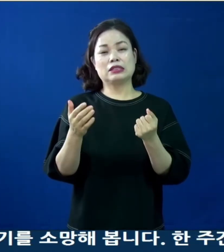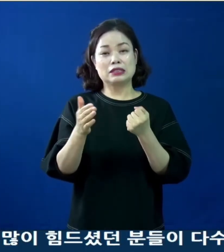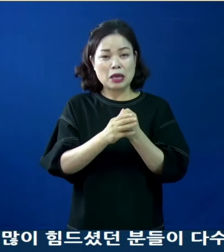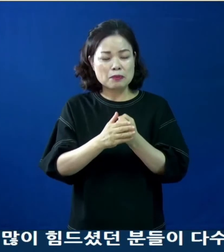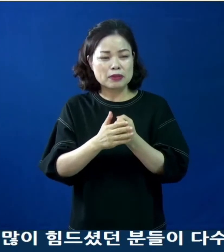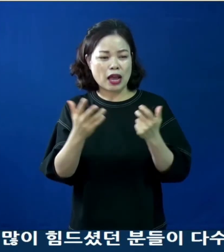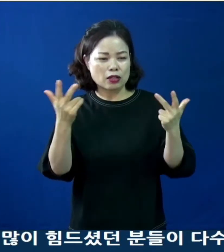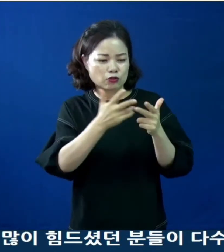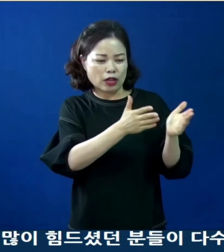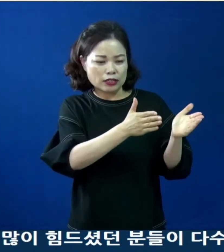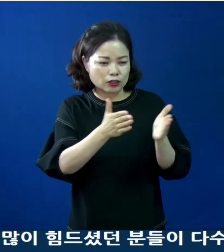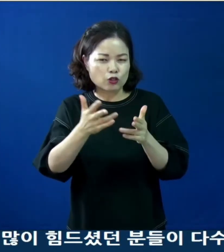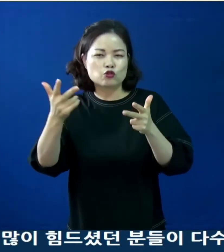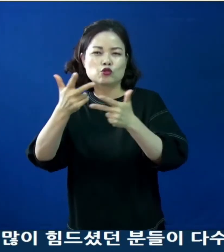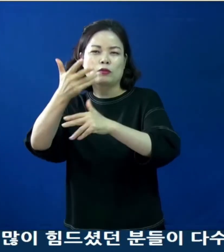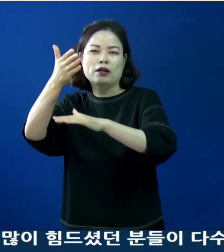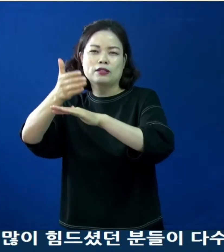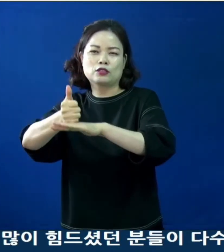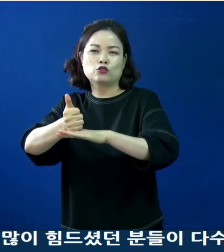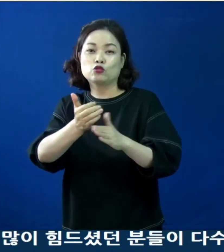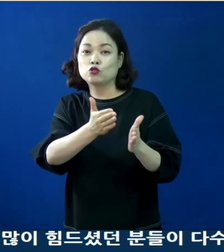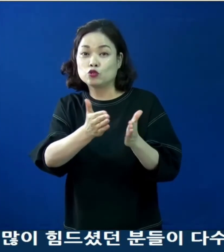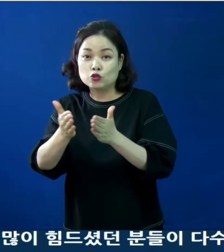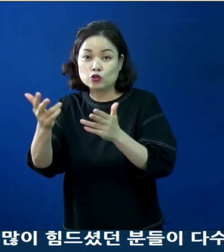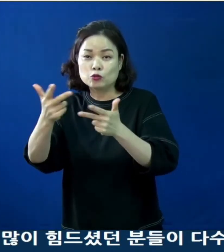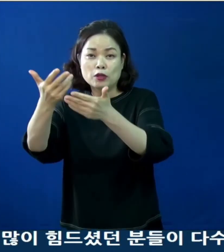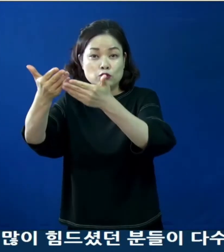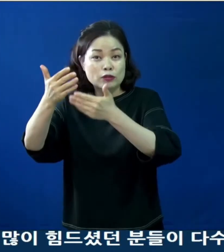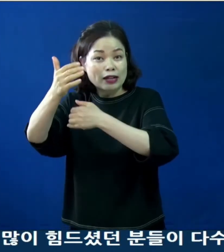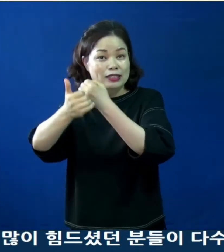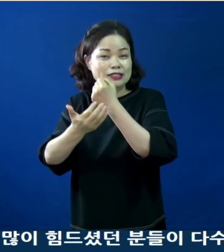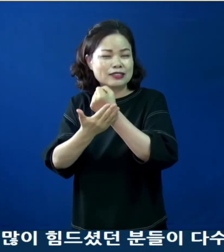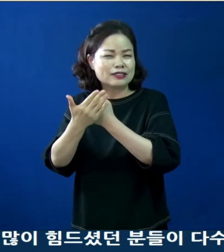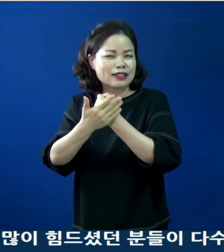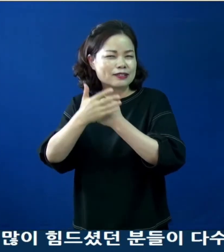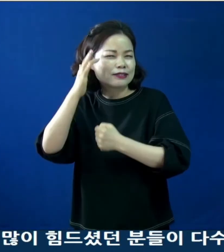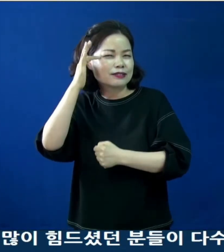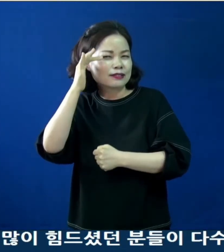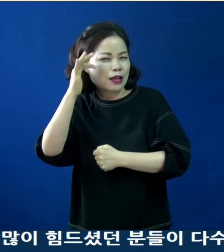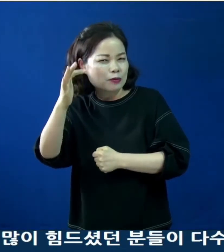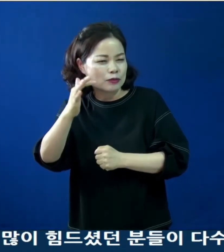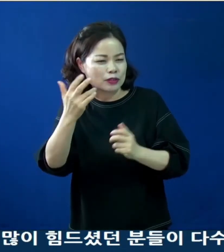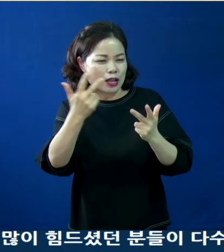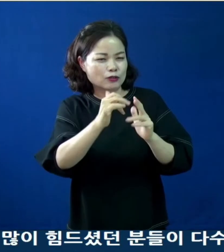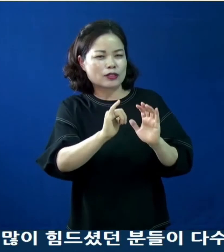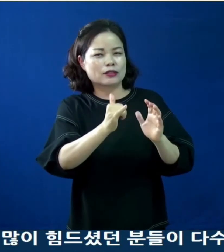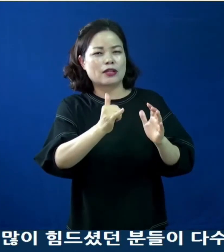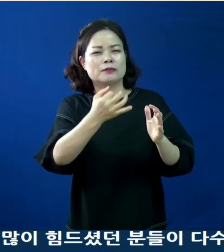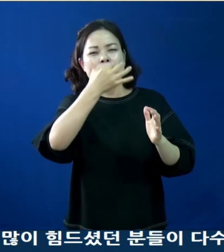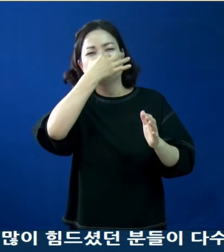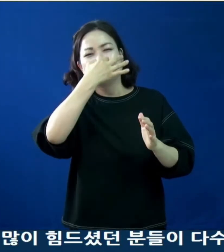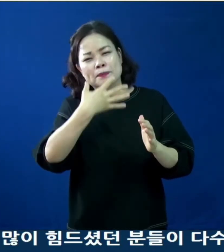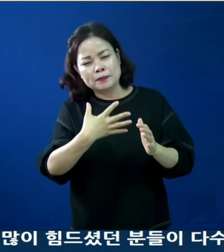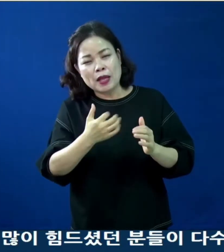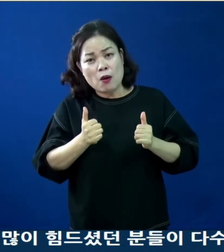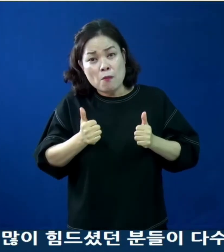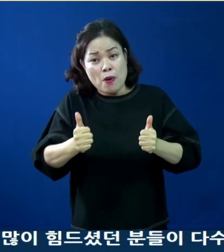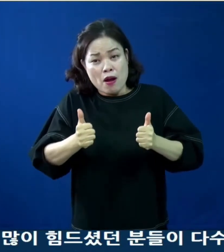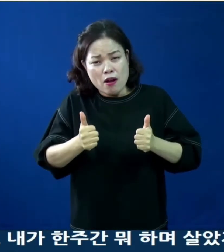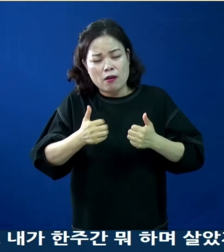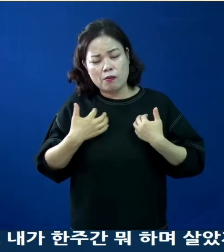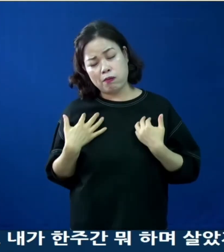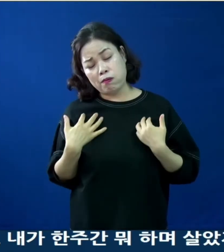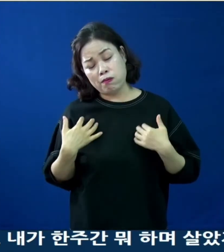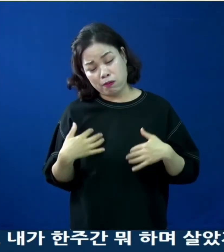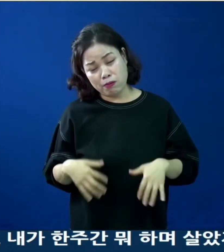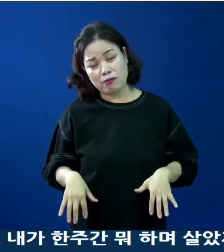한 주간을 정리하고 주말을 준비하면서, 또 주말에 주실 하나님의 은혜를 사모하면서, 한 주간 세상 속에서 내가 힘들게 또 열심히